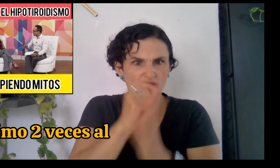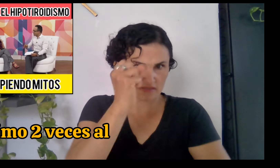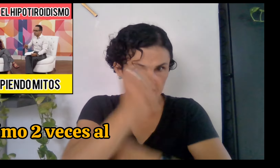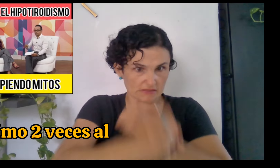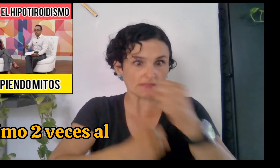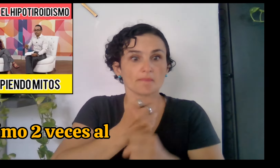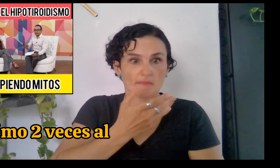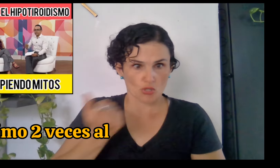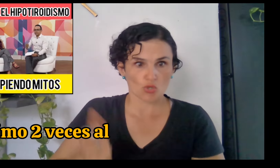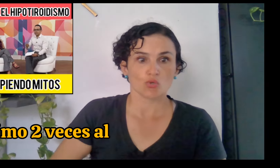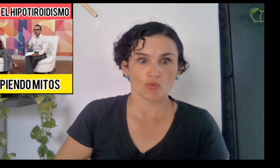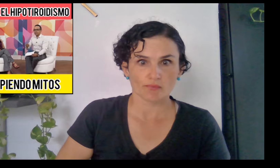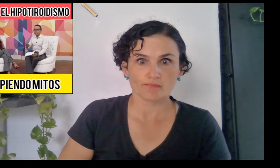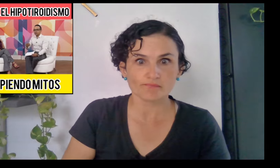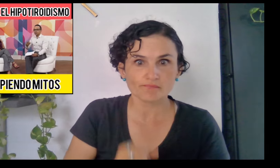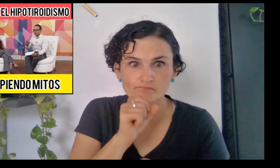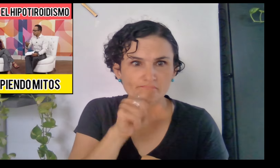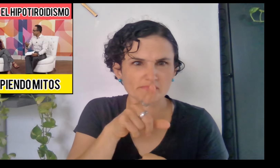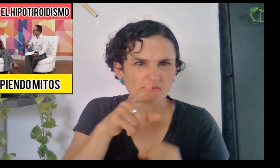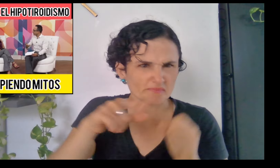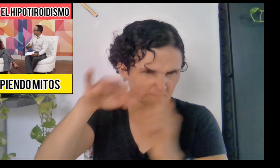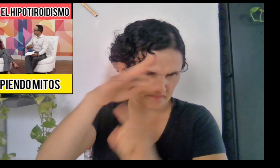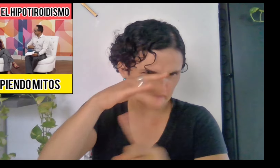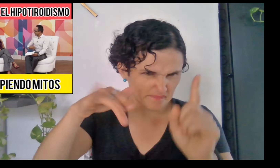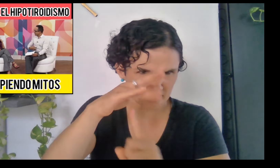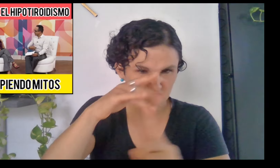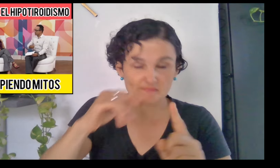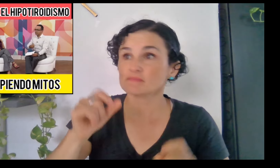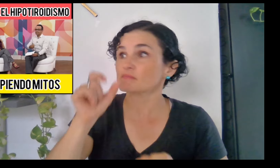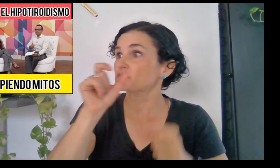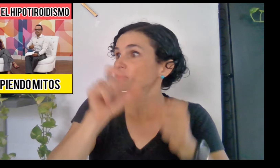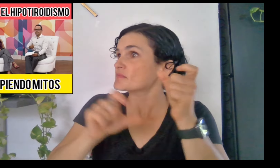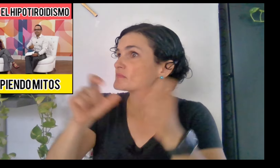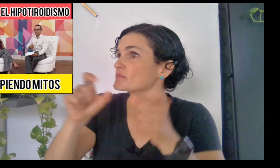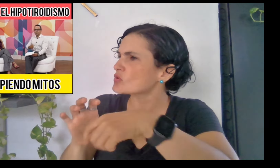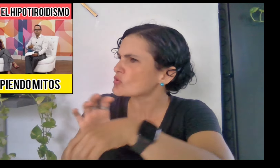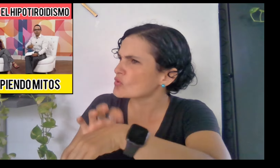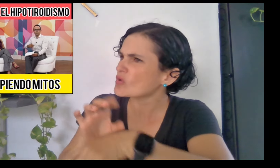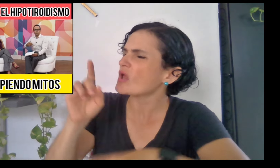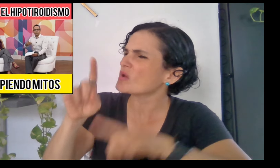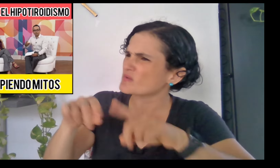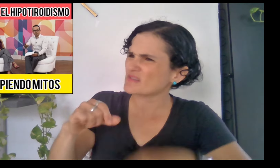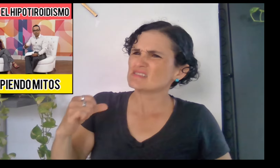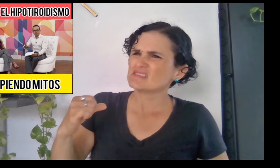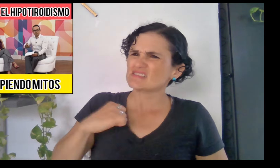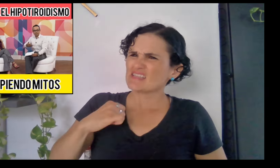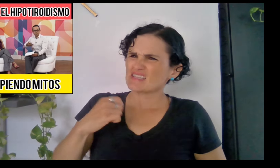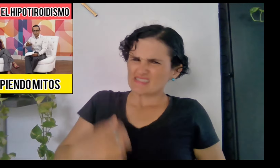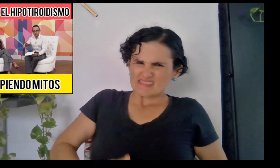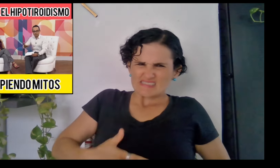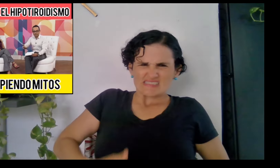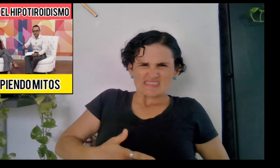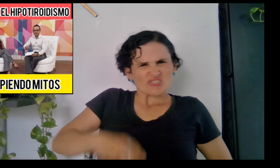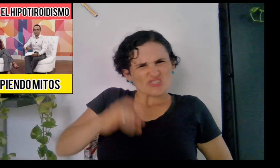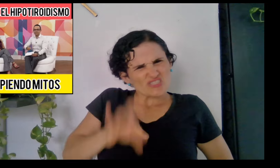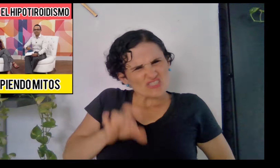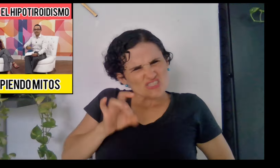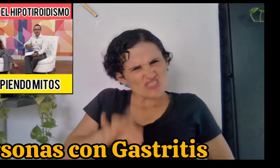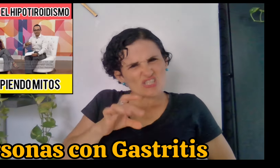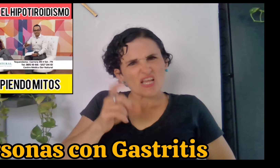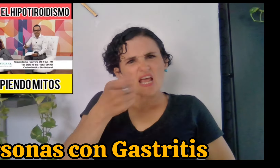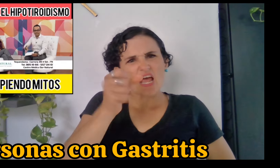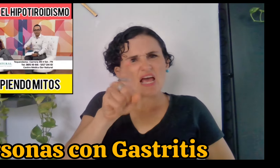entrar en contexto. Las personas, doctora, que sufren de gastritis, que quizás han tomado por mucho tiempo medicamentos para la